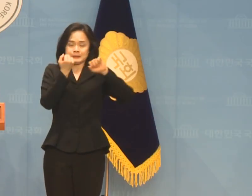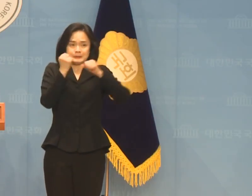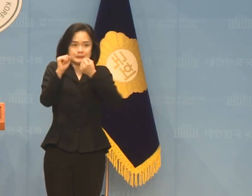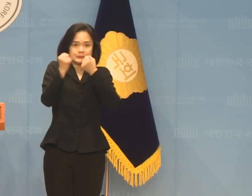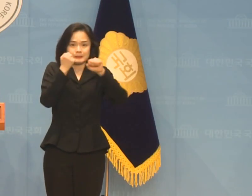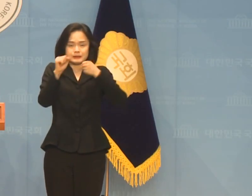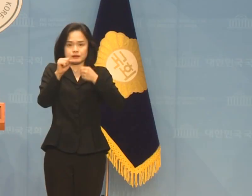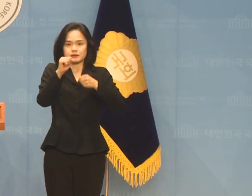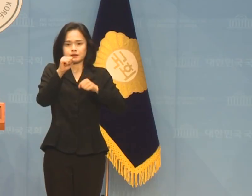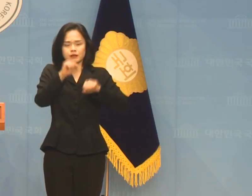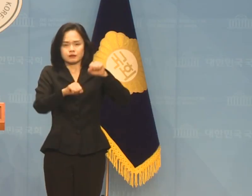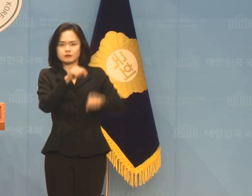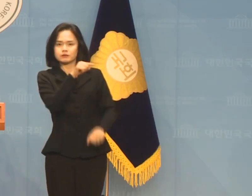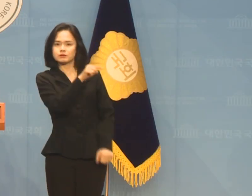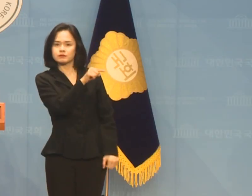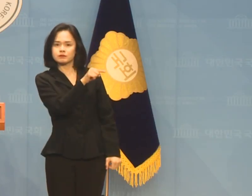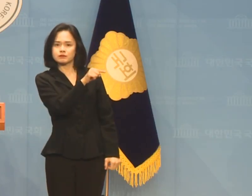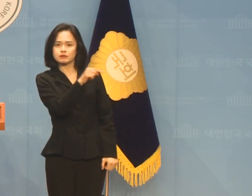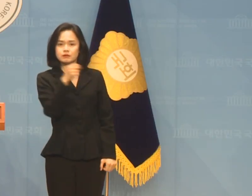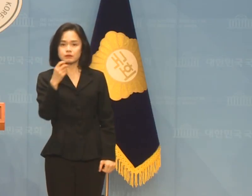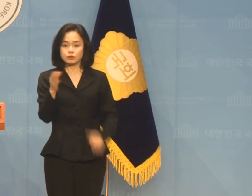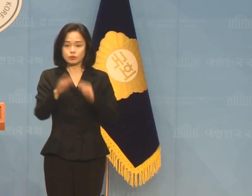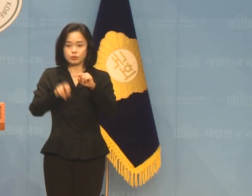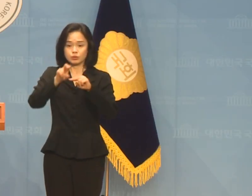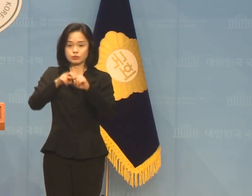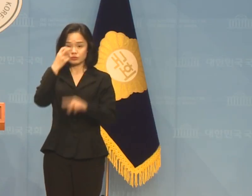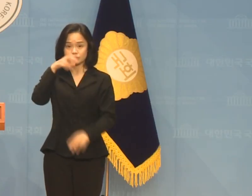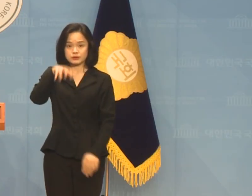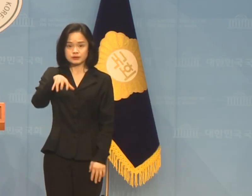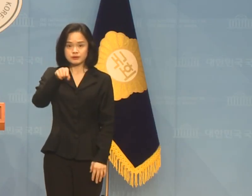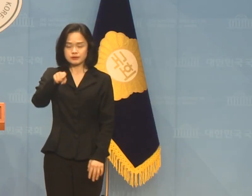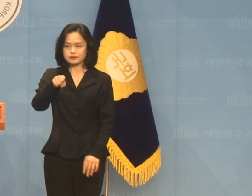또 공수처가 날뛴다고 하더라도